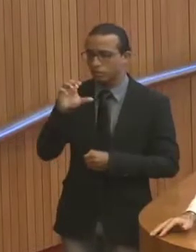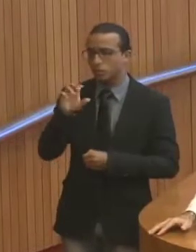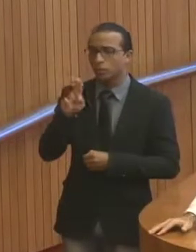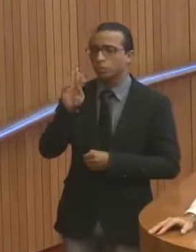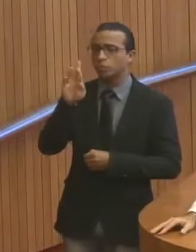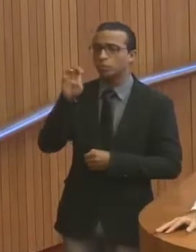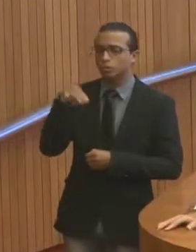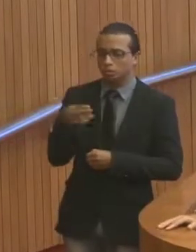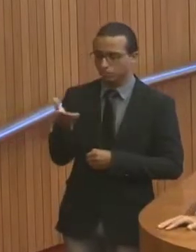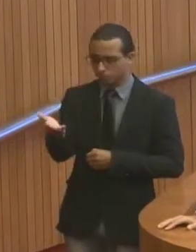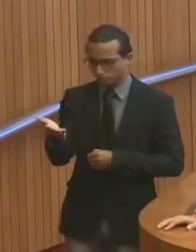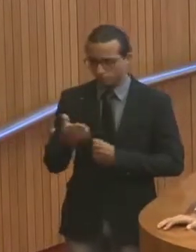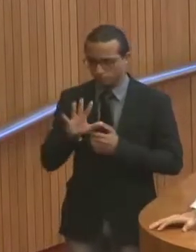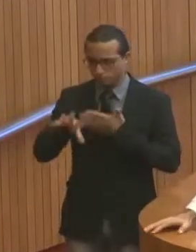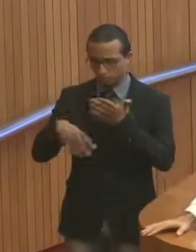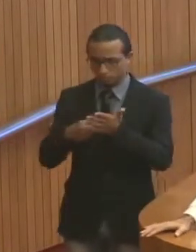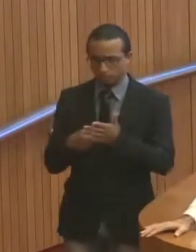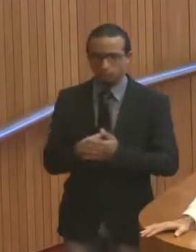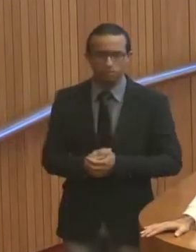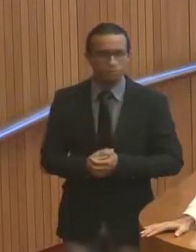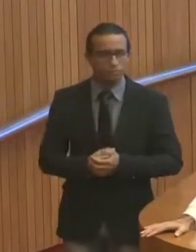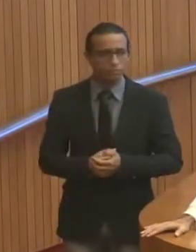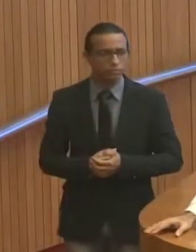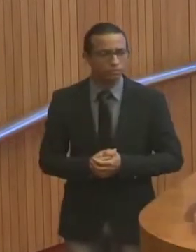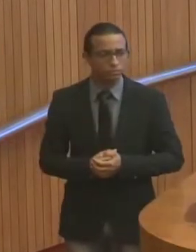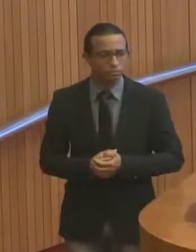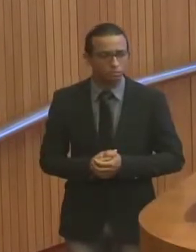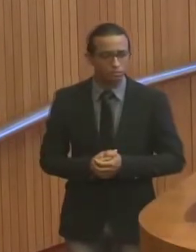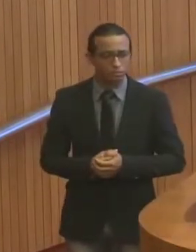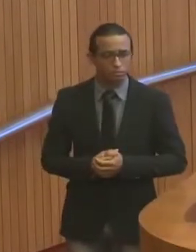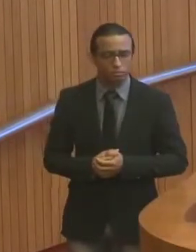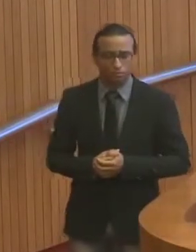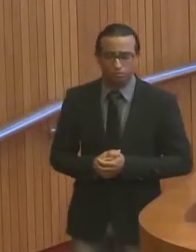deputado. Deputado Zé Carlos, depois Vossa Excelência me permite uma parte.